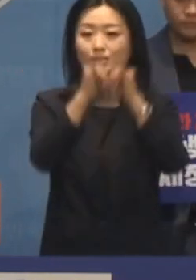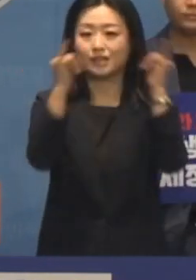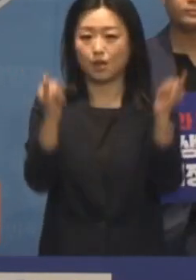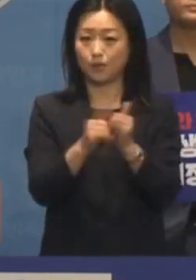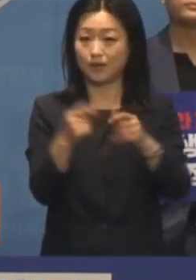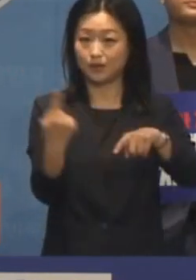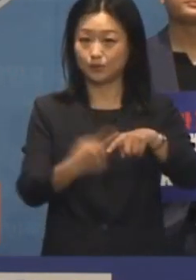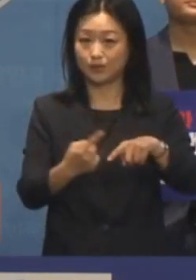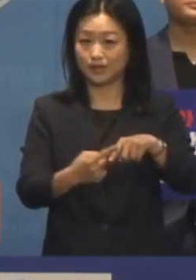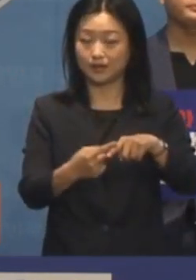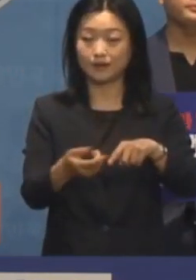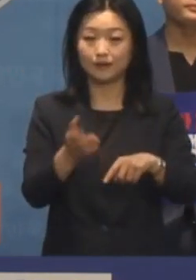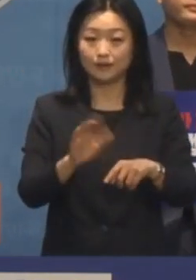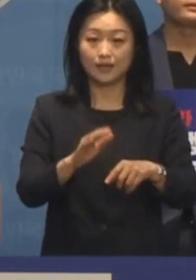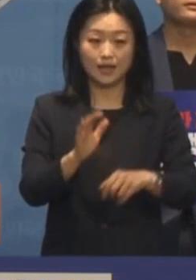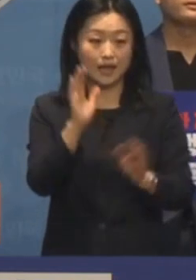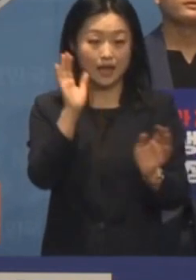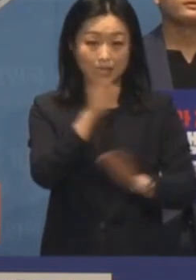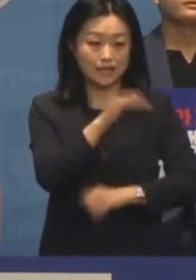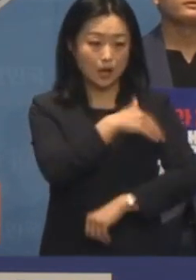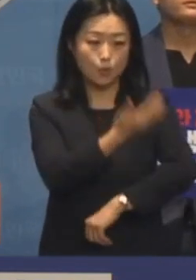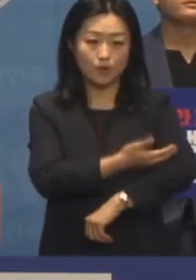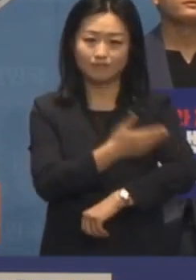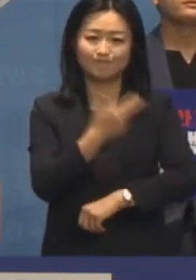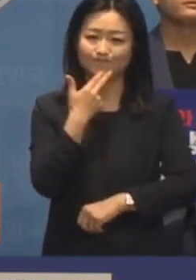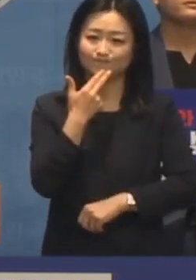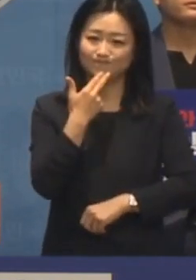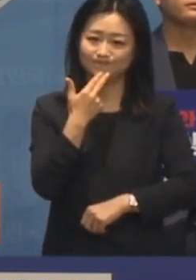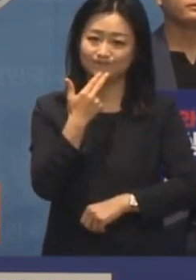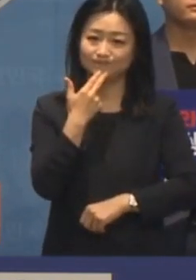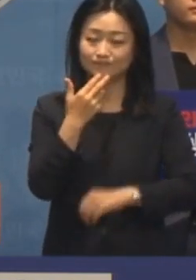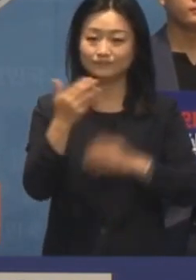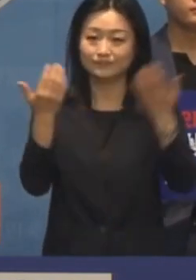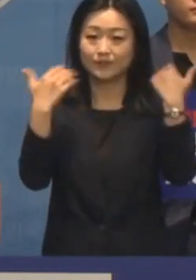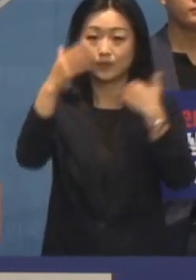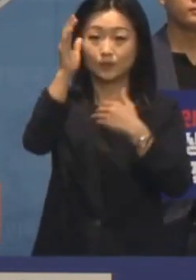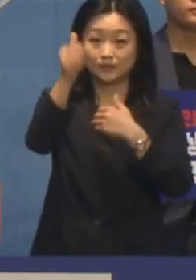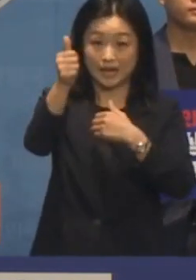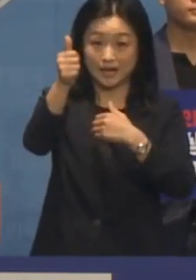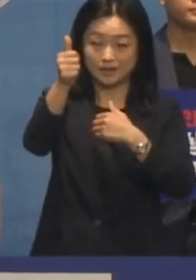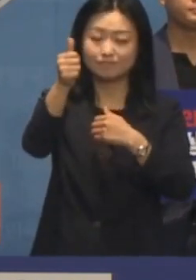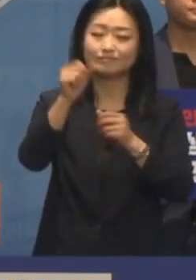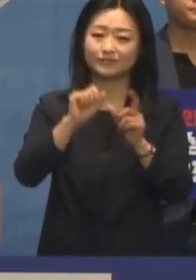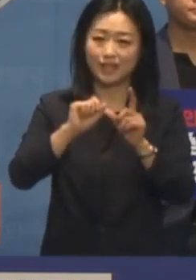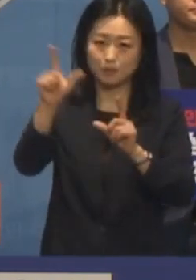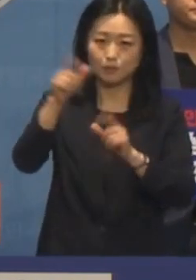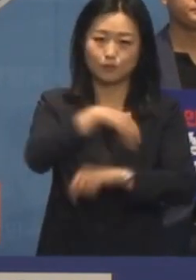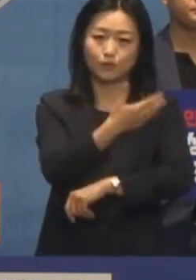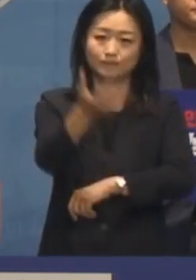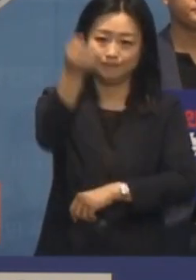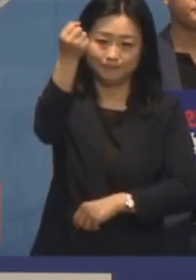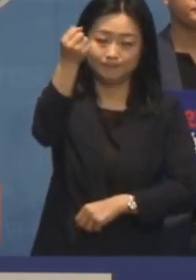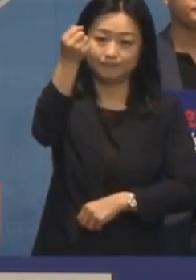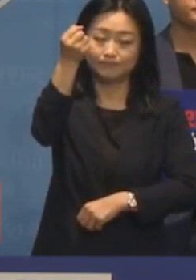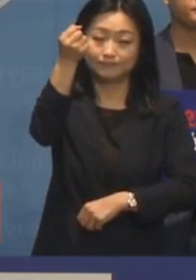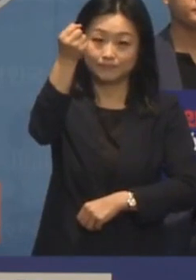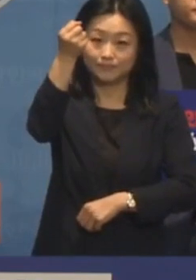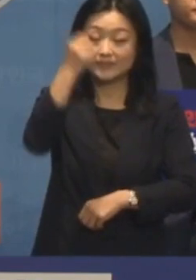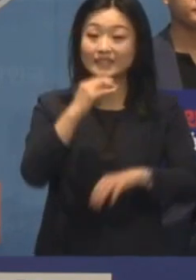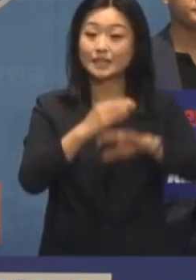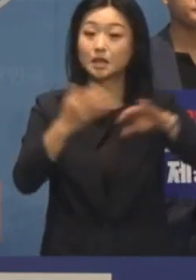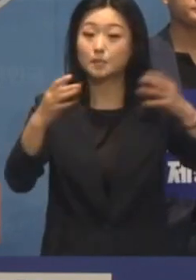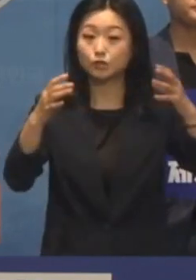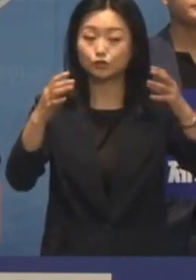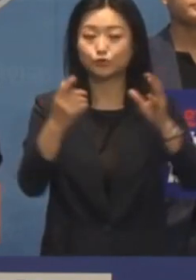지금의 학교에서 학생들의 권리는 거의 없다시피 하며 교장이 학생들의 권리를 대부분 지니고 있다. 학교의 민주주의가